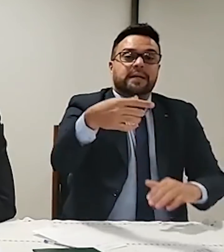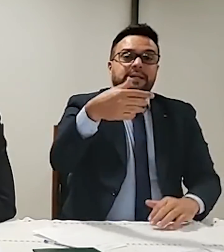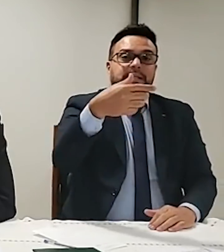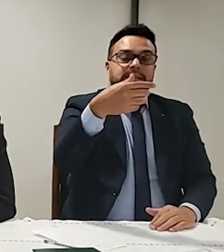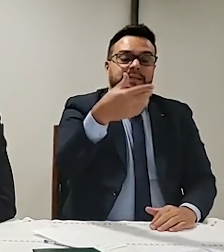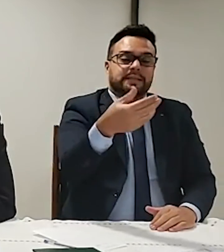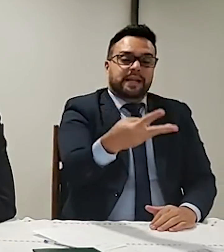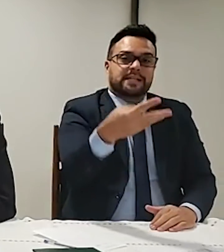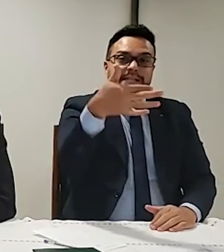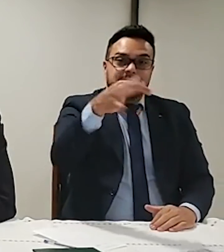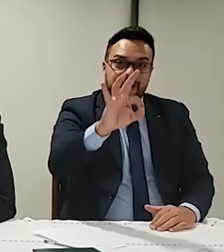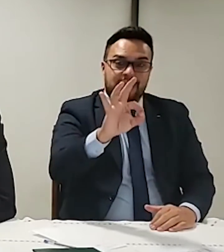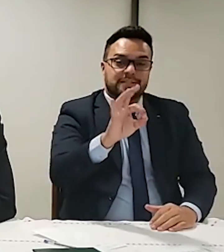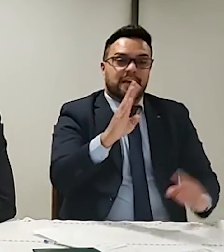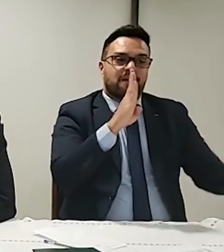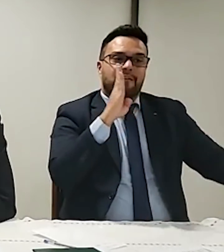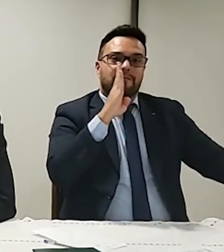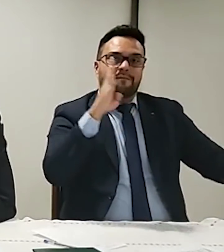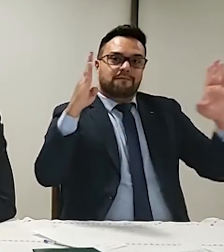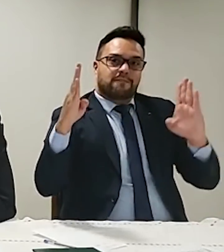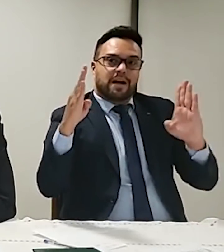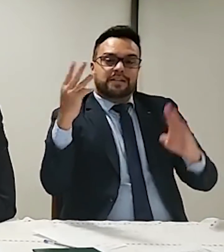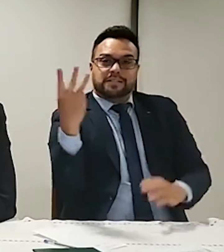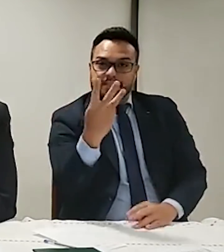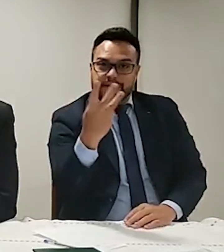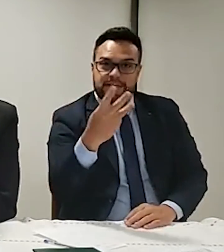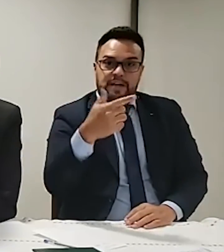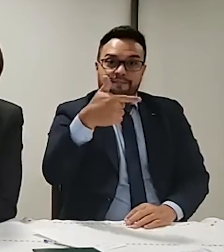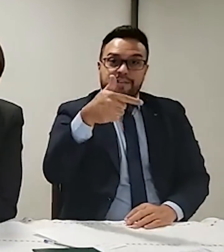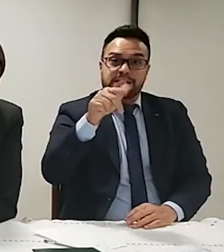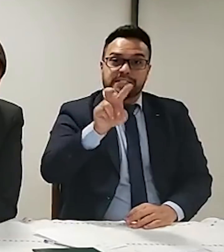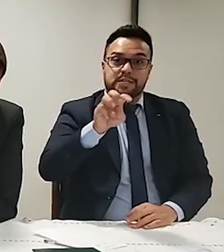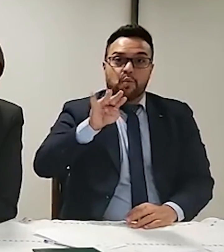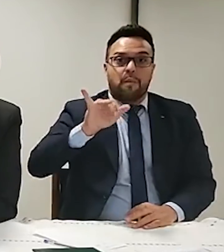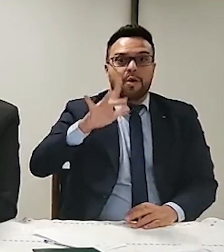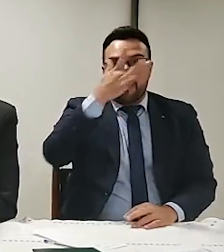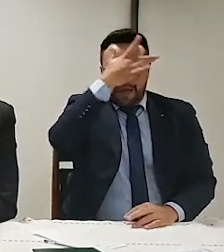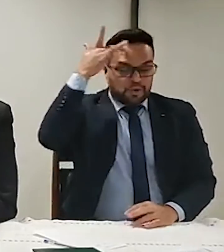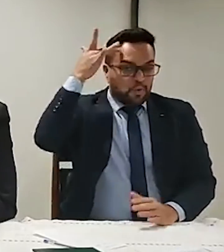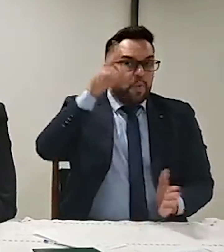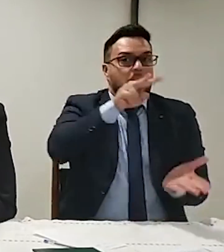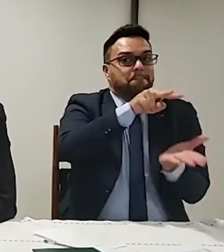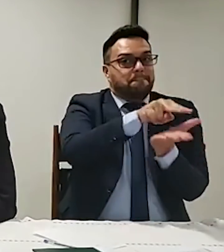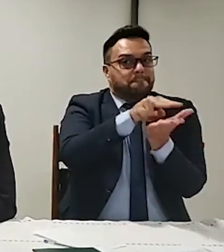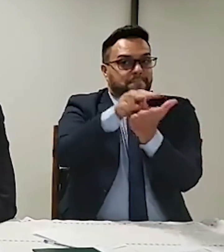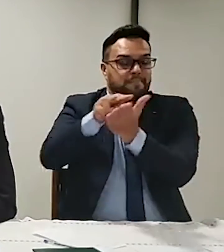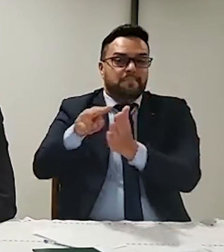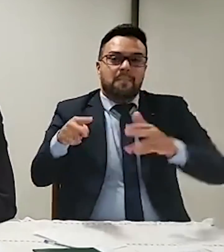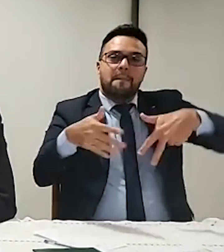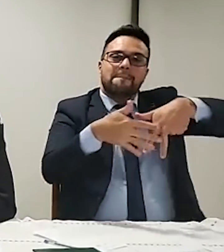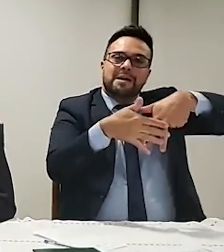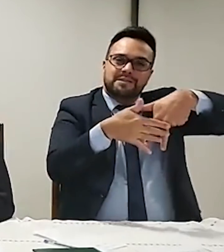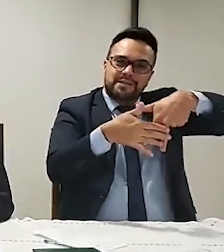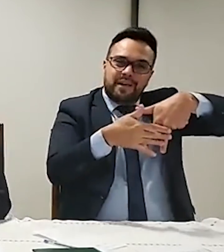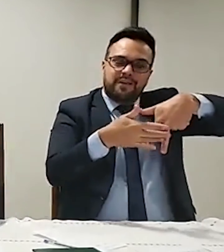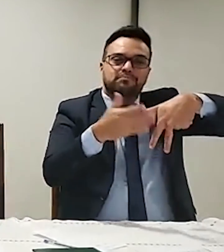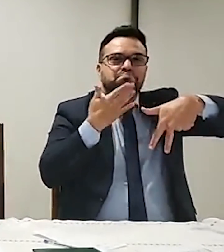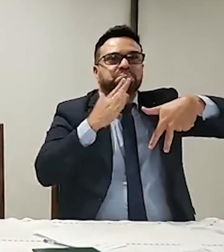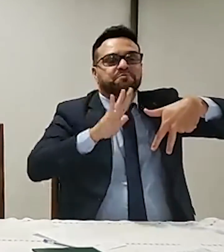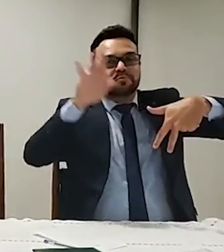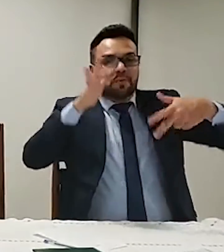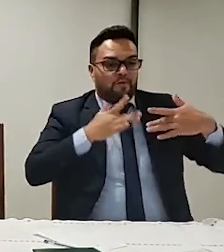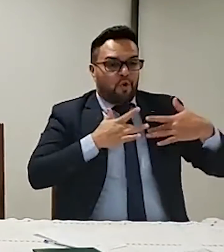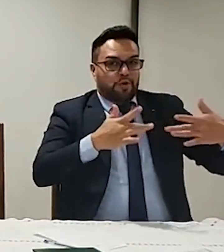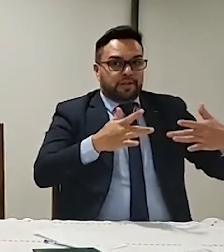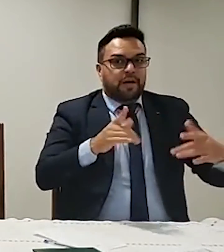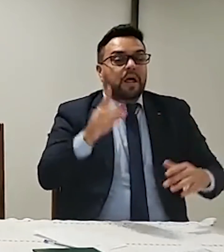milhões para fase 3 que são com 25 mil paciência eu tenho a esperança agora que isso entre no